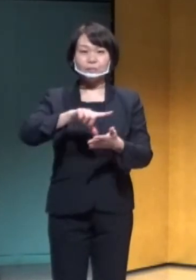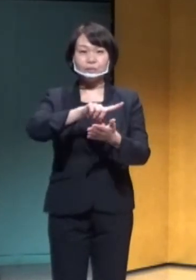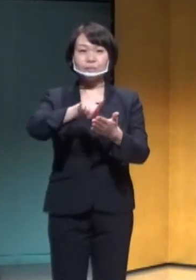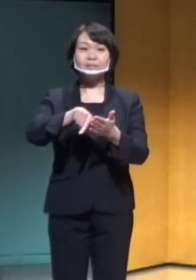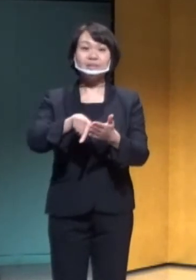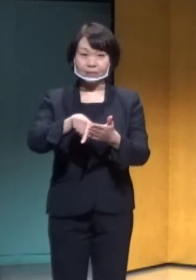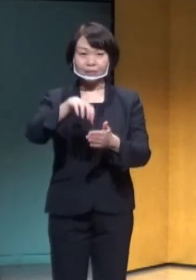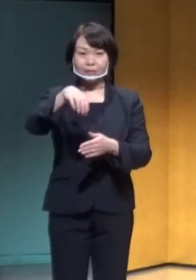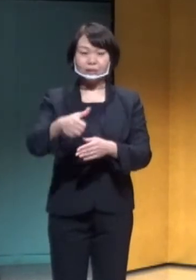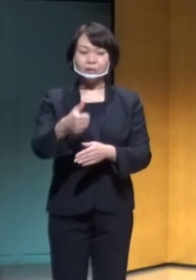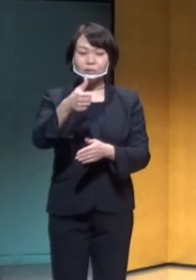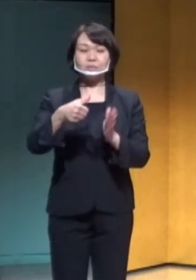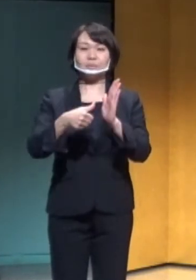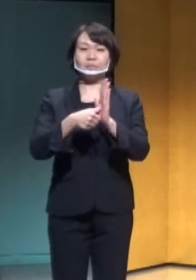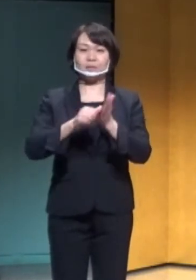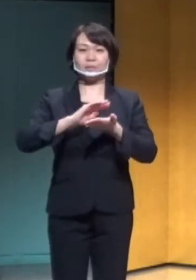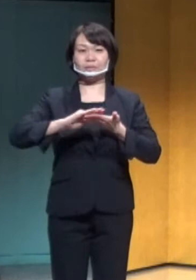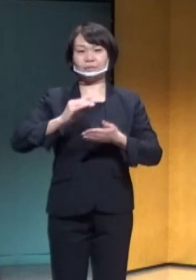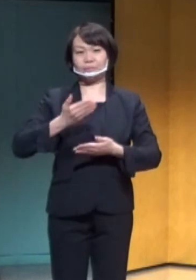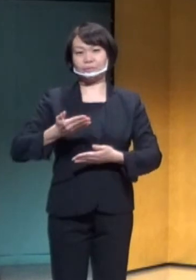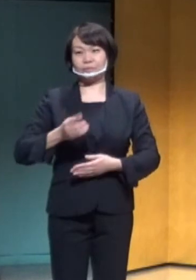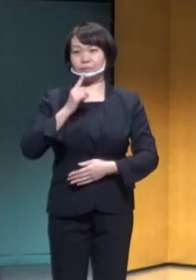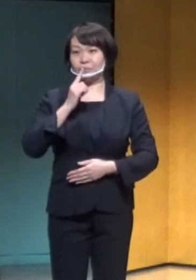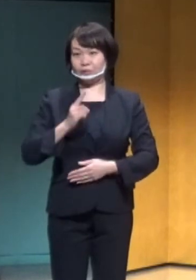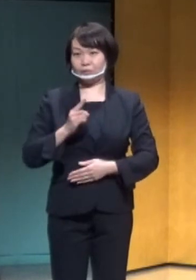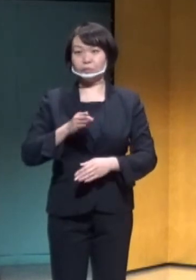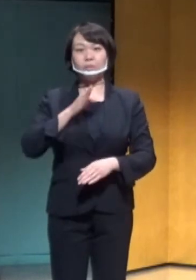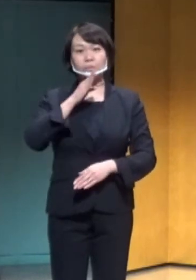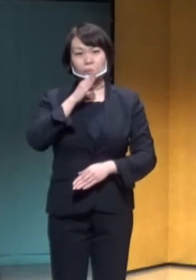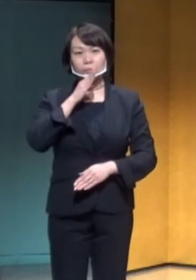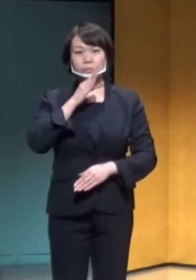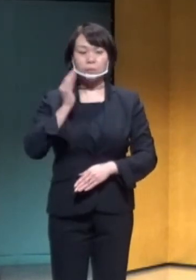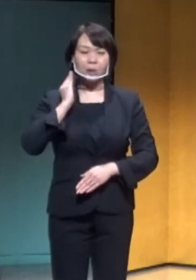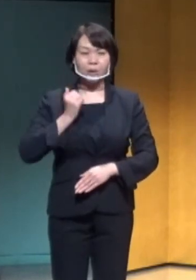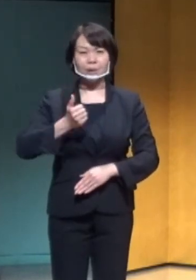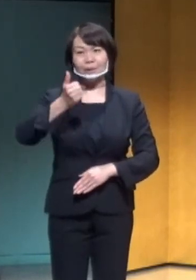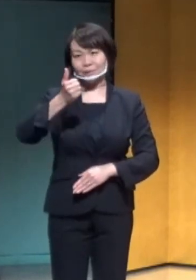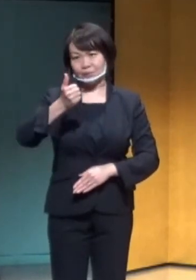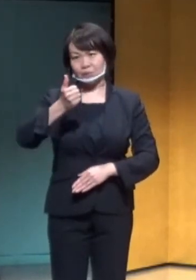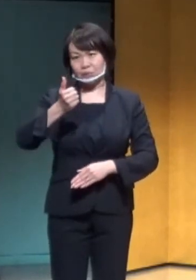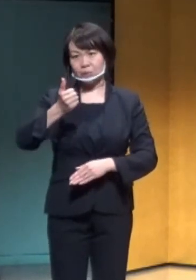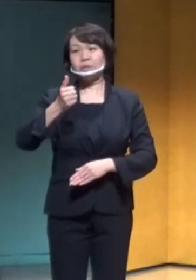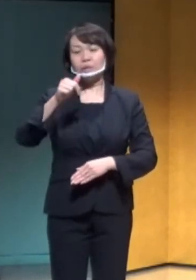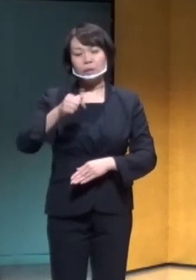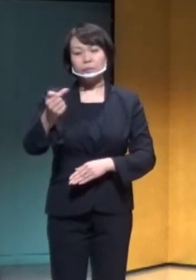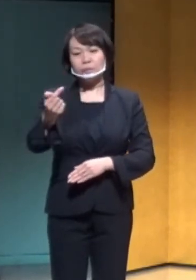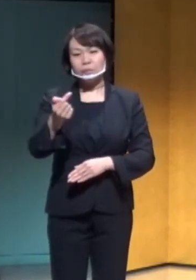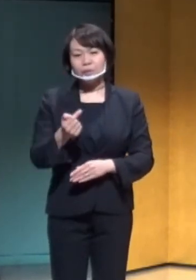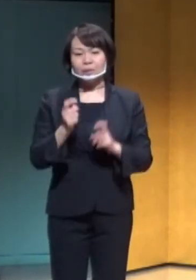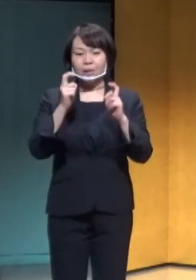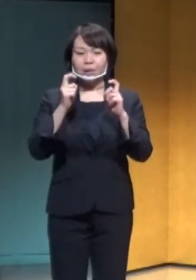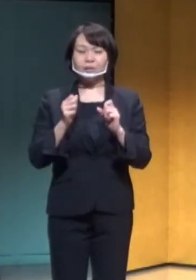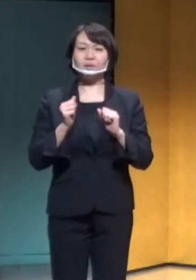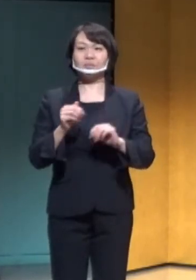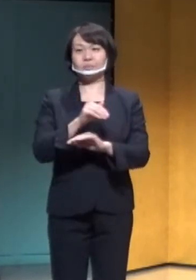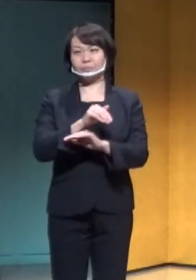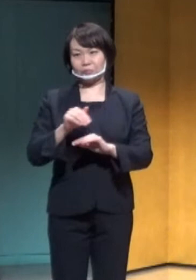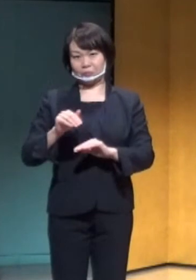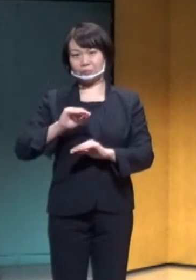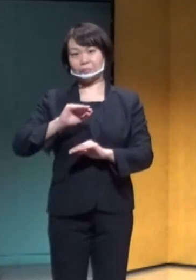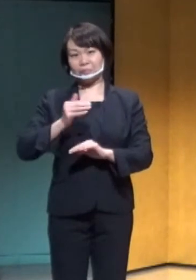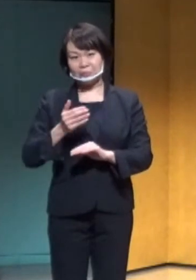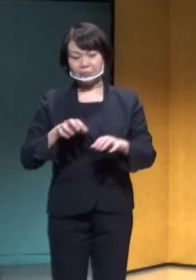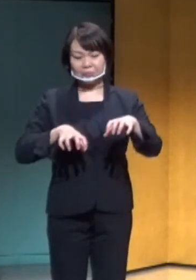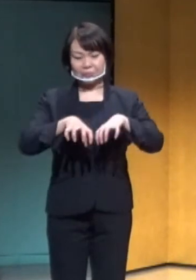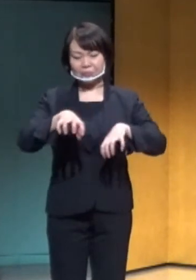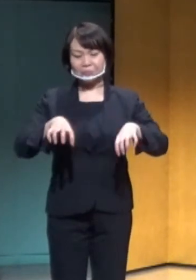の清水でございます。本来でしたら大野知事がこちらに伺って ご挨拶をさせていただくところですが、所